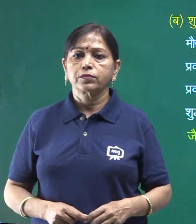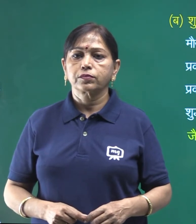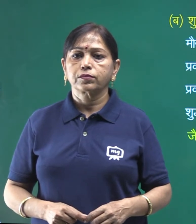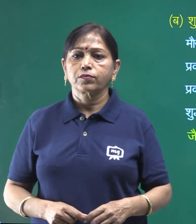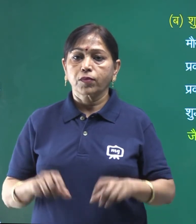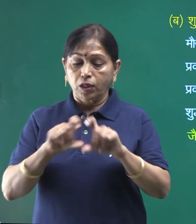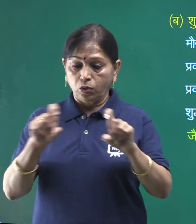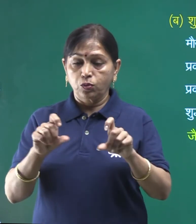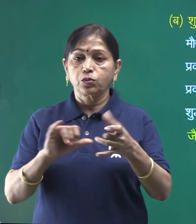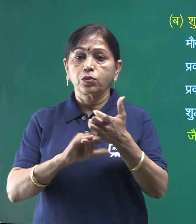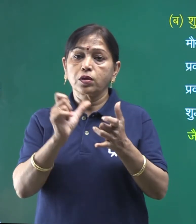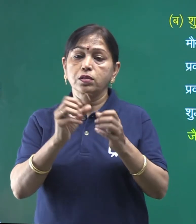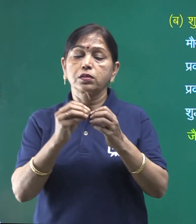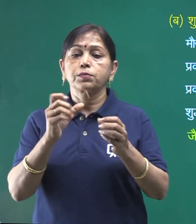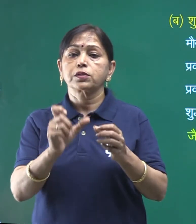शुद्ध पदार्थ